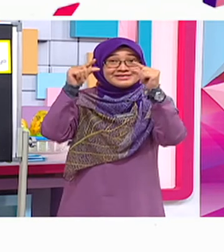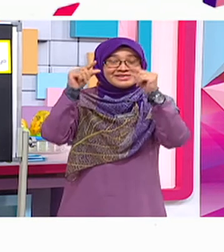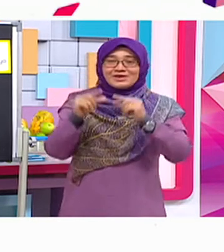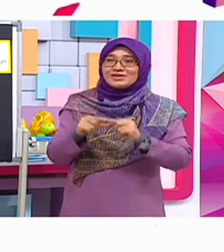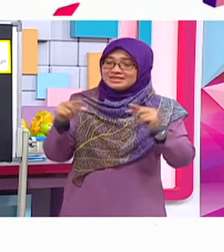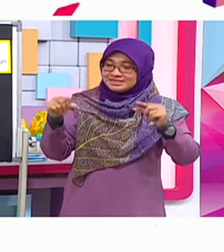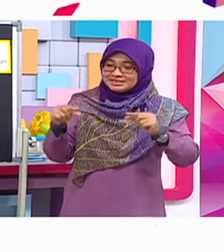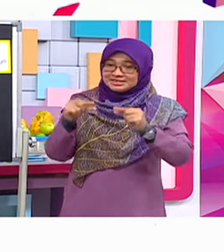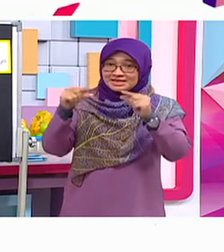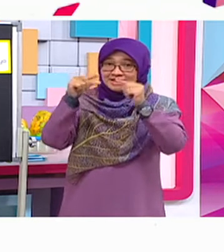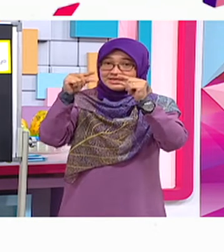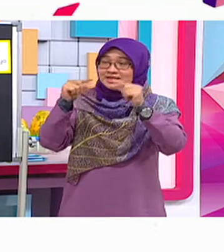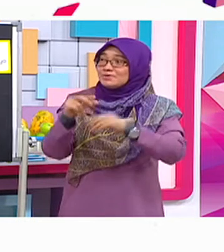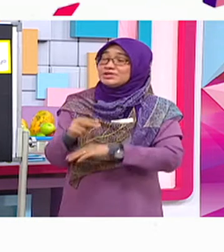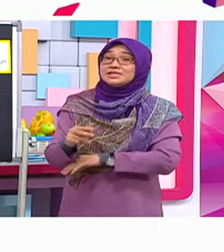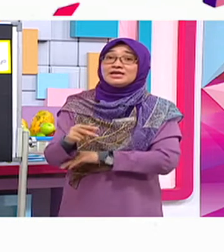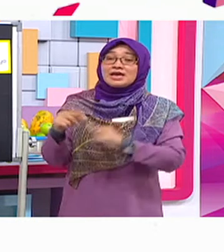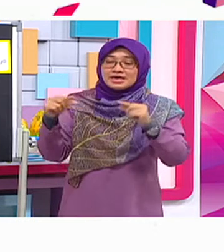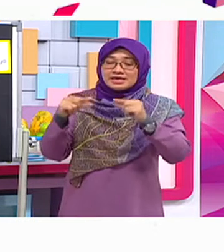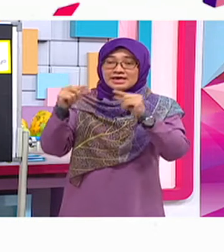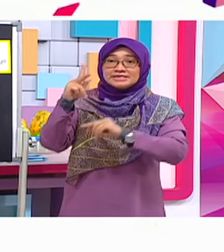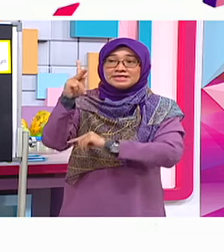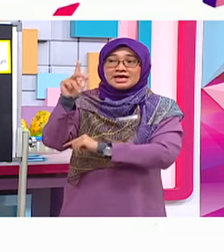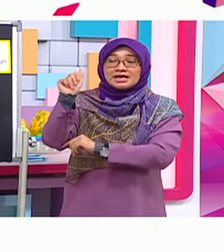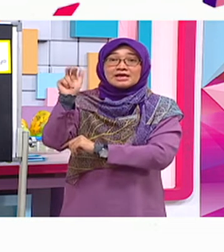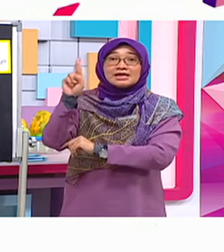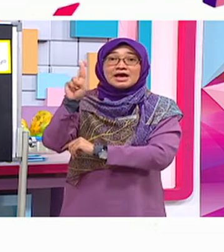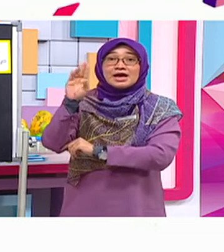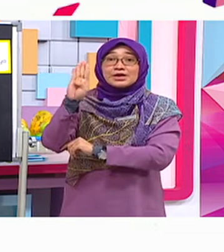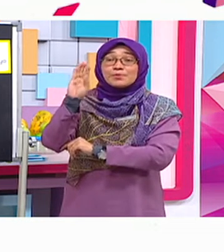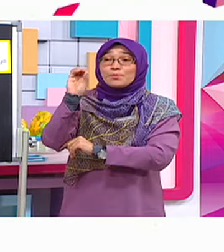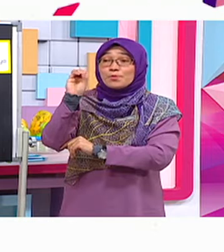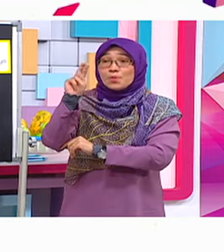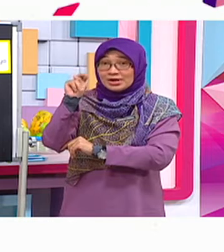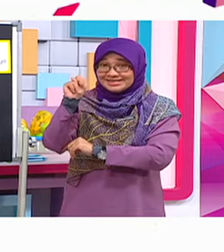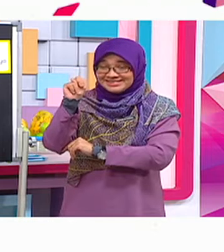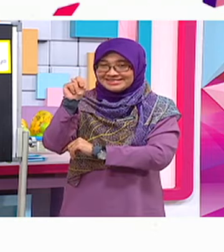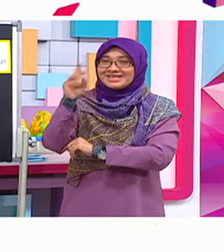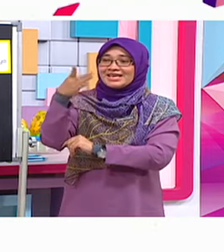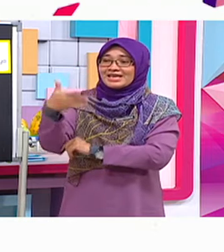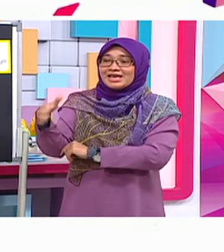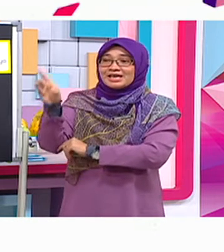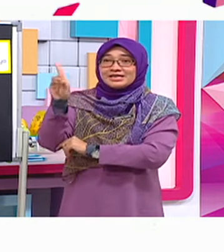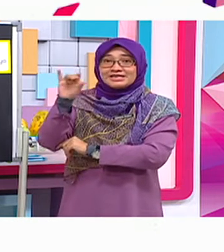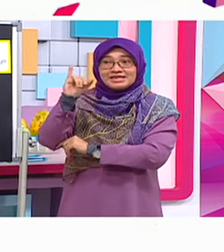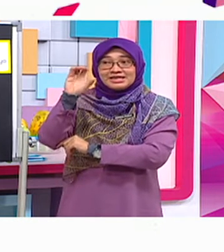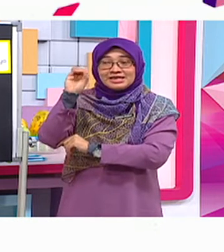Oke sejenis gas namanya gas Khan Pearl Hai di